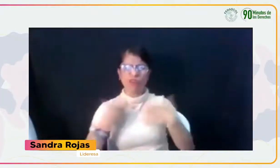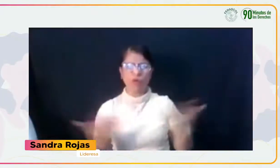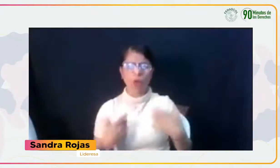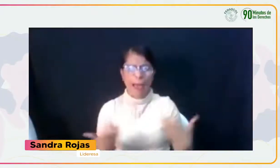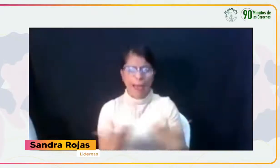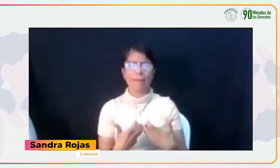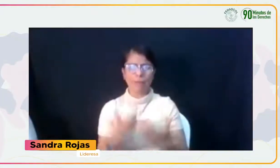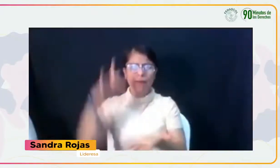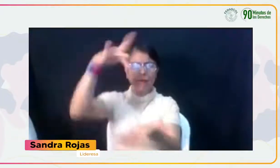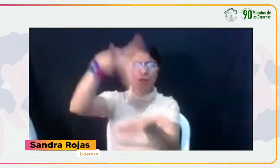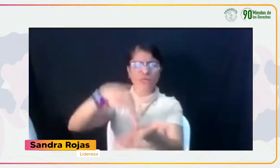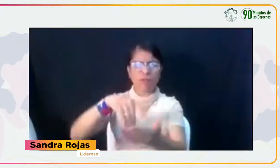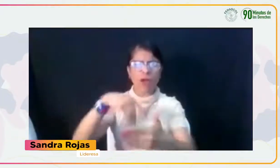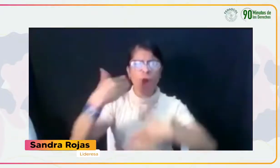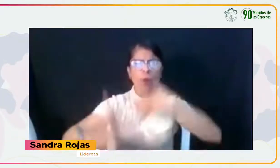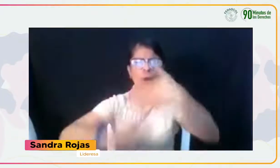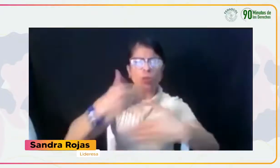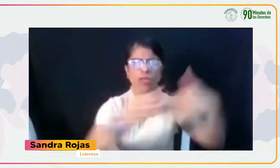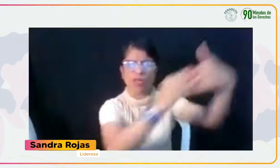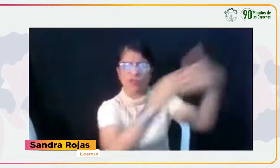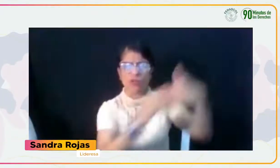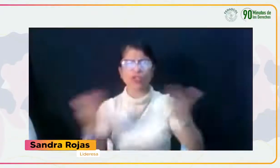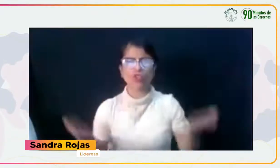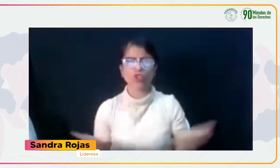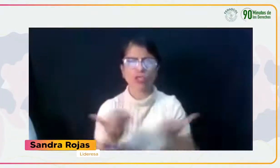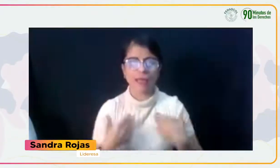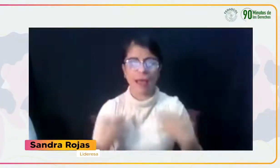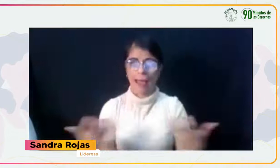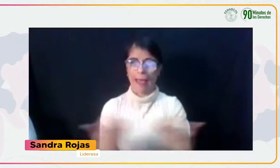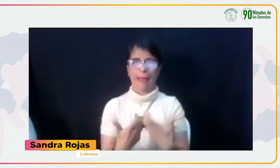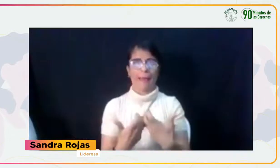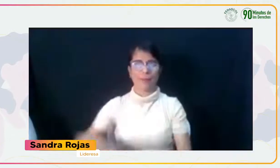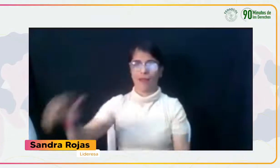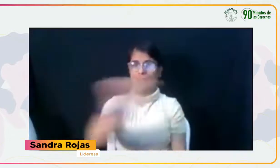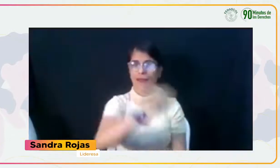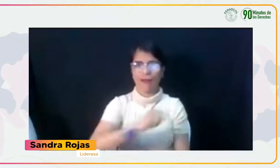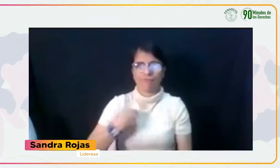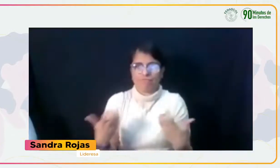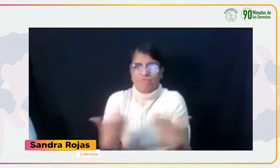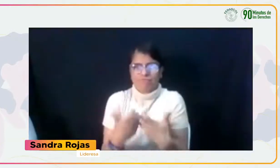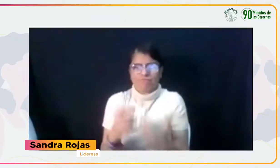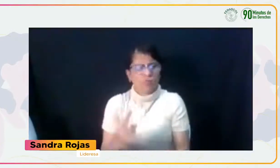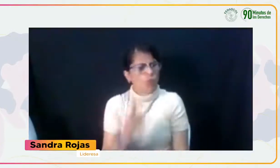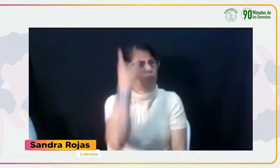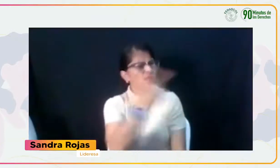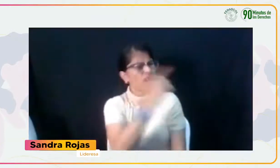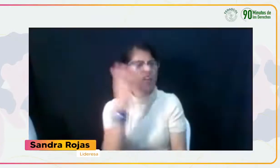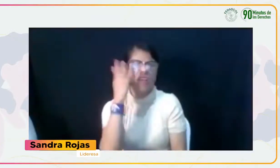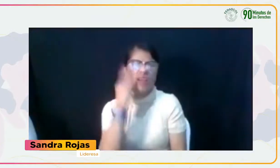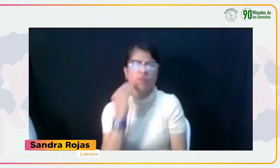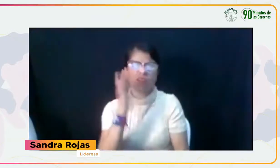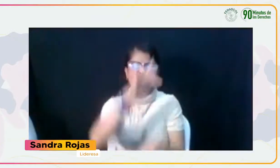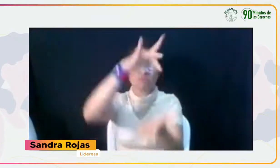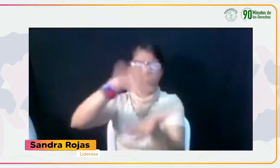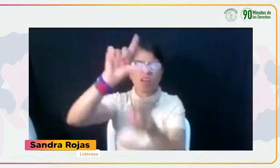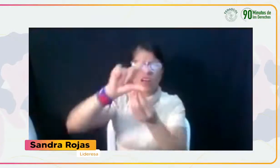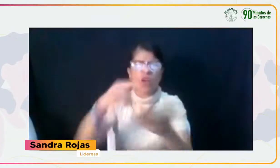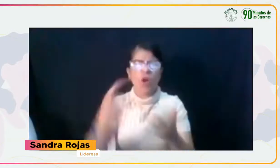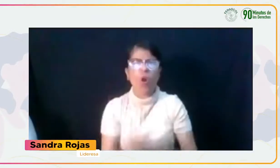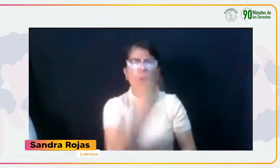espacios? Es porque no había esa orientación también frente a las mujeres para poder participar. Las mujeres desconocíamos esos procesos.